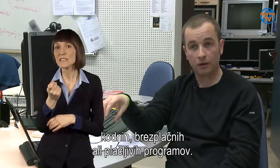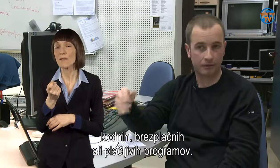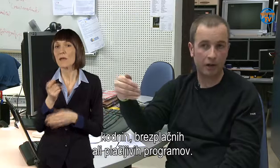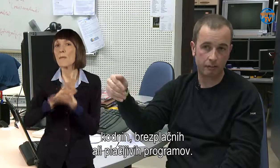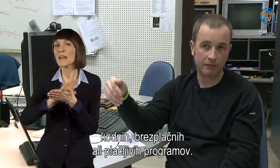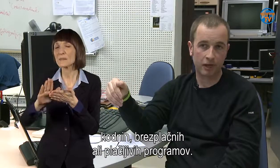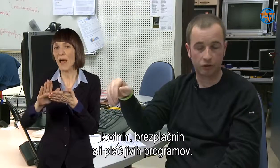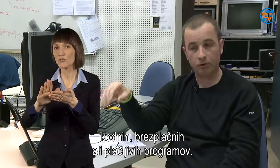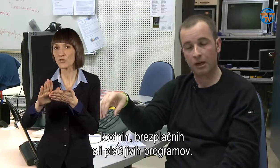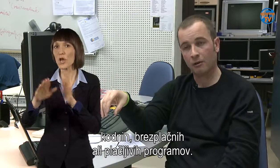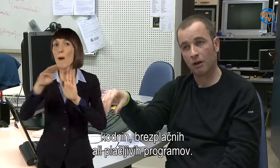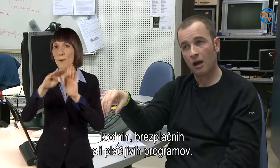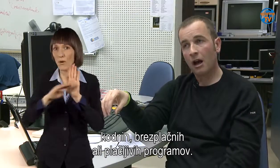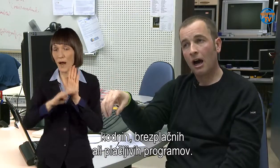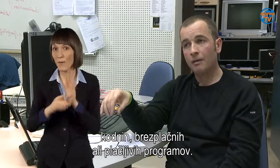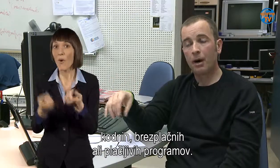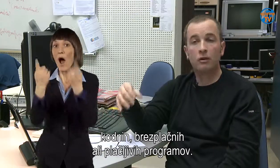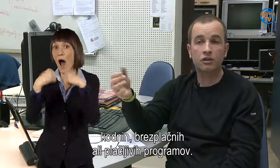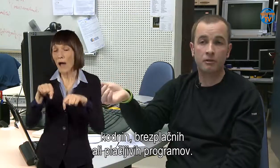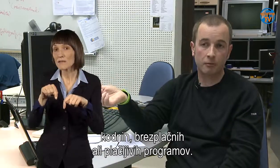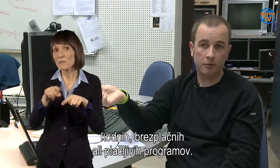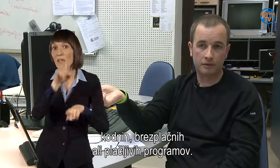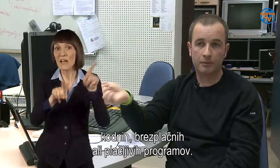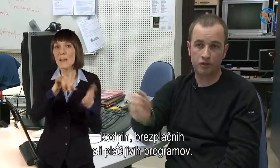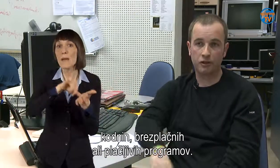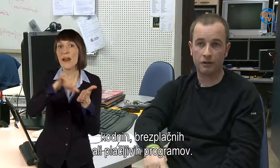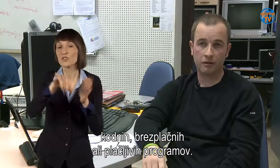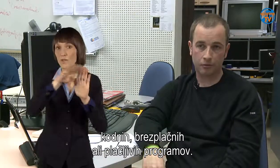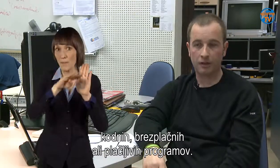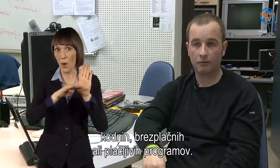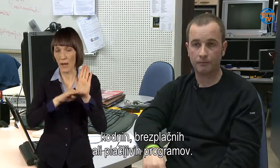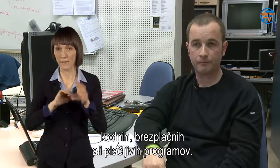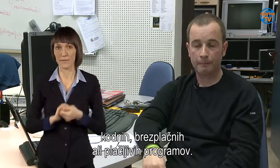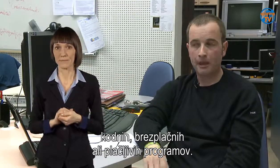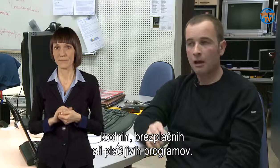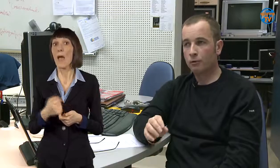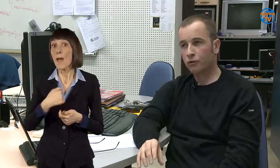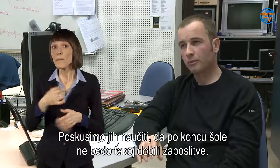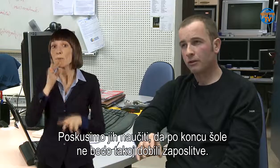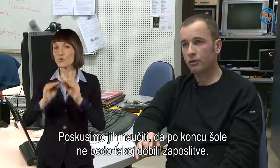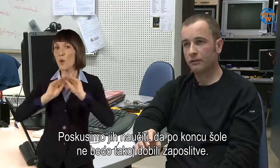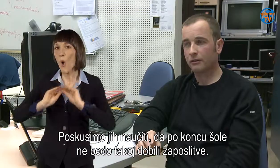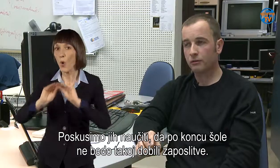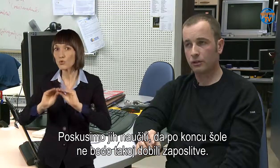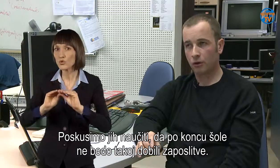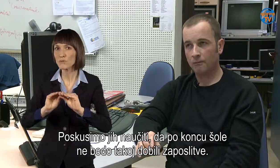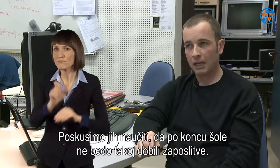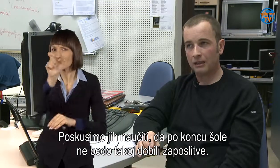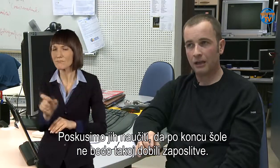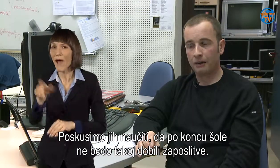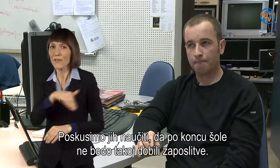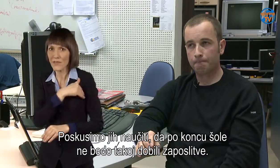odprtokodnih, se pravi brezplačnih programov ali pa v kakšnih izmed plačljivih programov. Poskusimo jih naučiti tudi